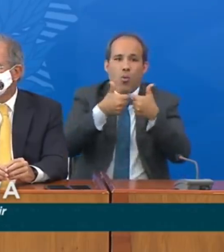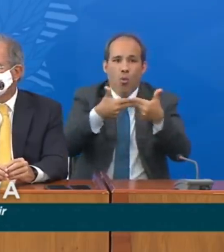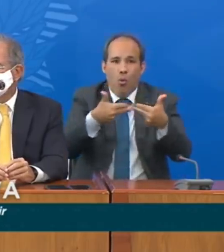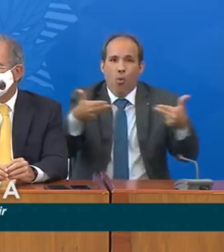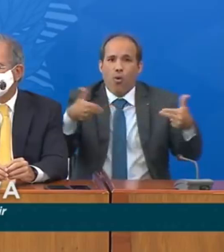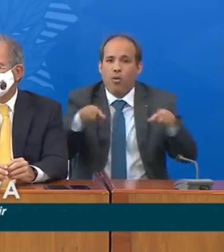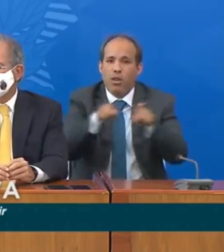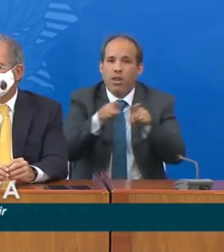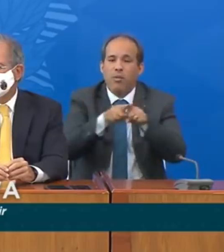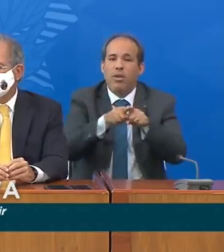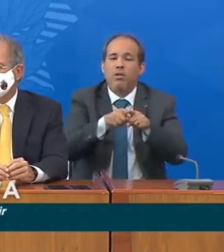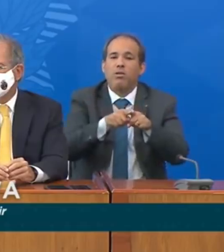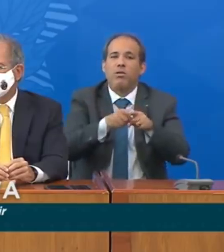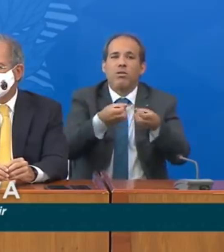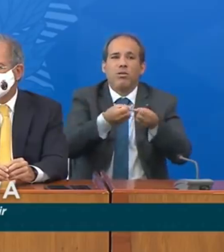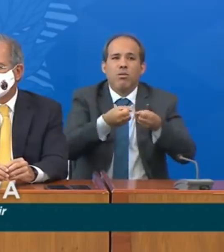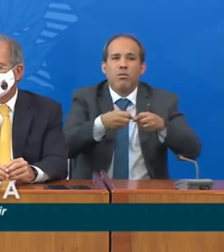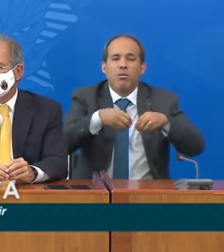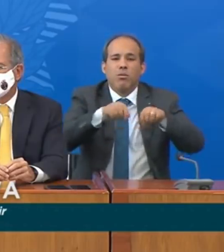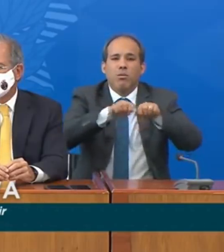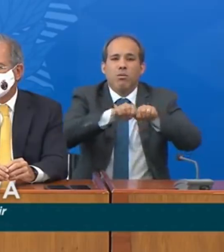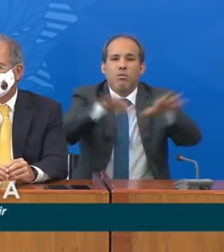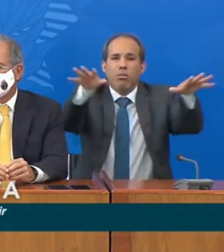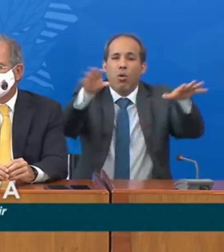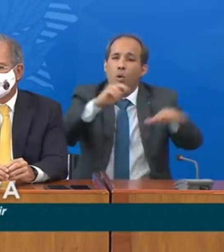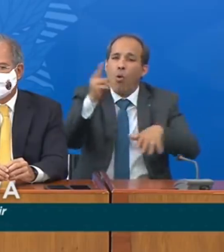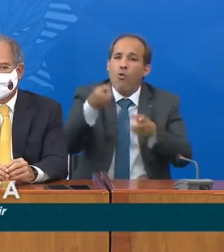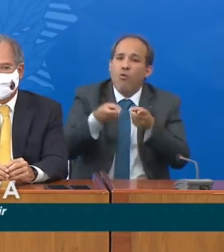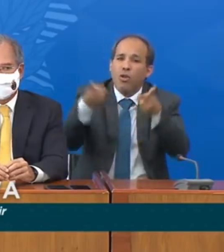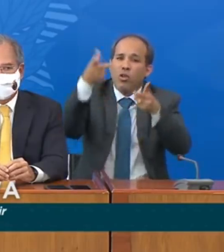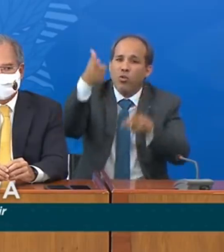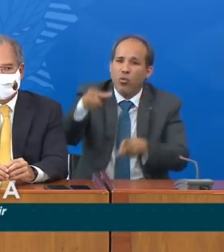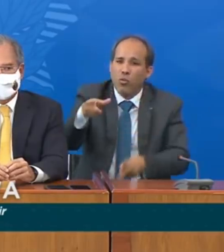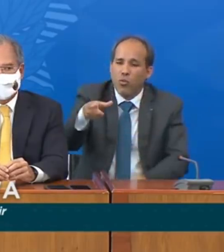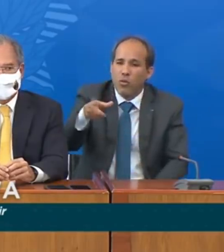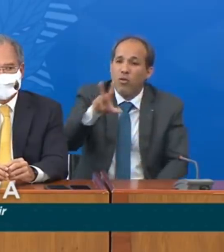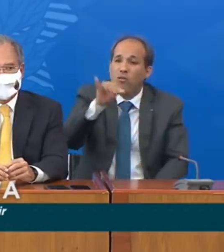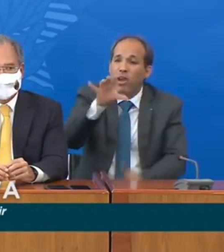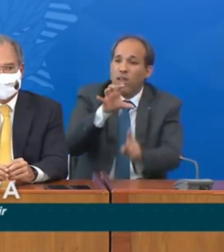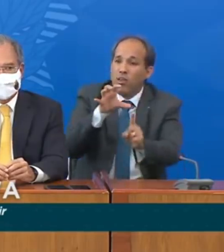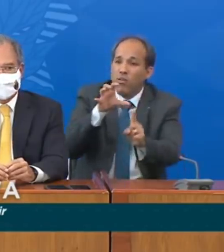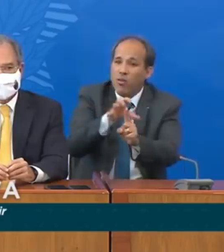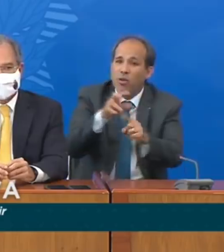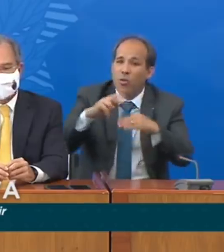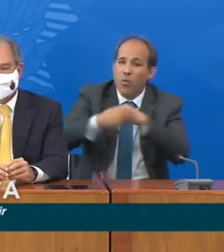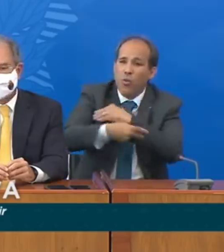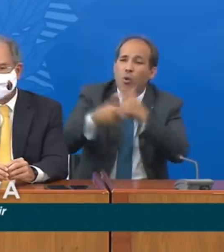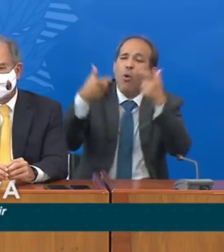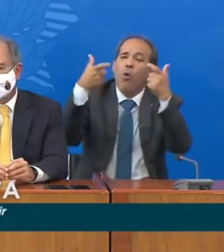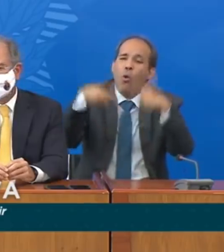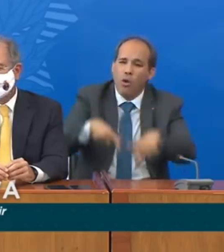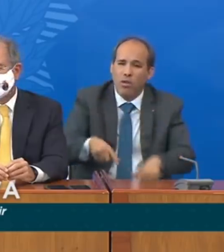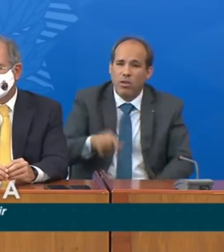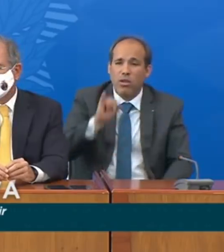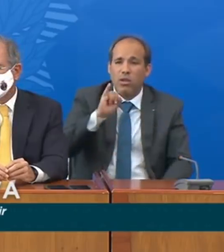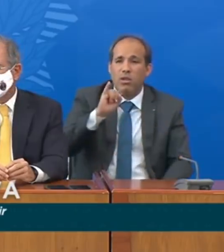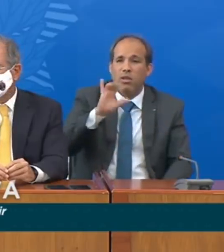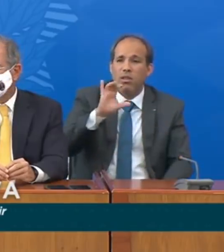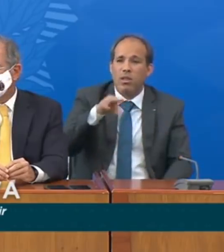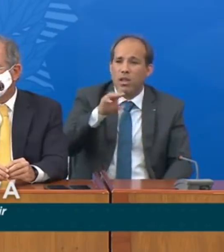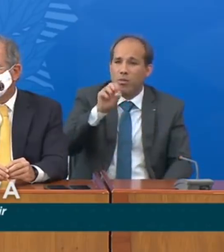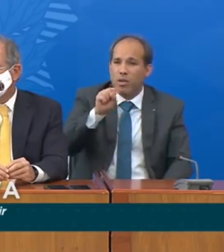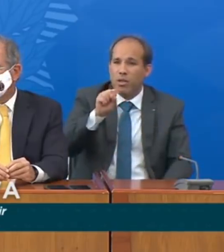na distribuição ou na revenda. Vai ter impacto onde? Vai ter no ICMS e no